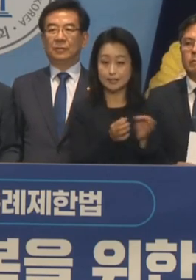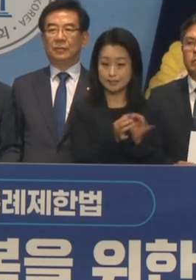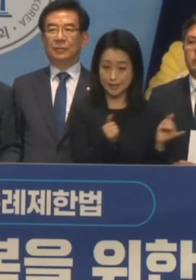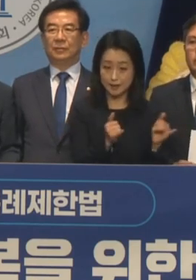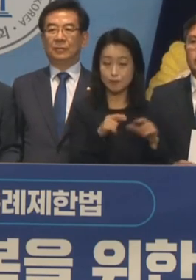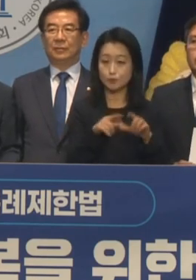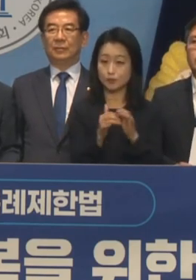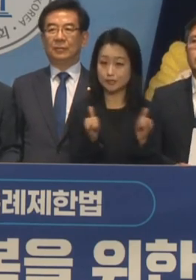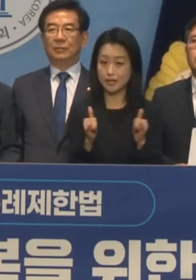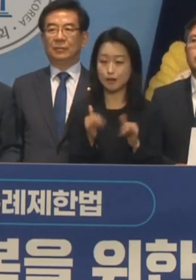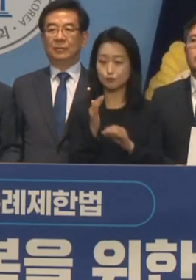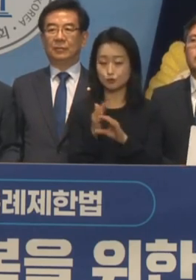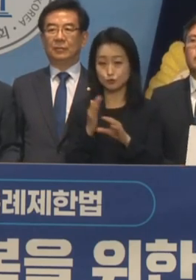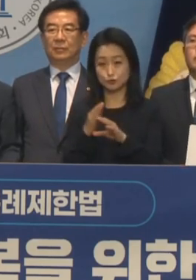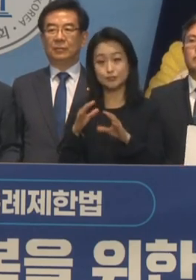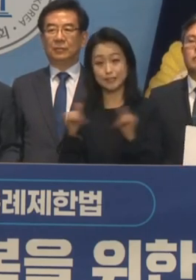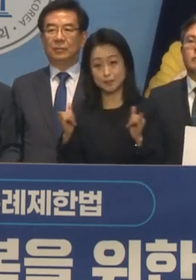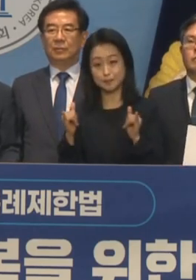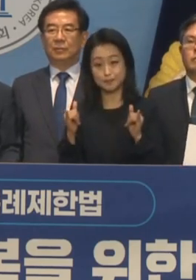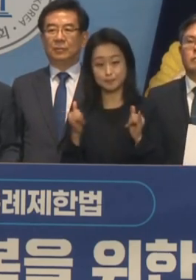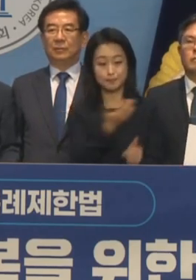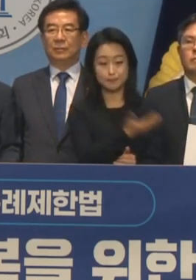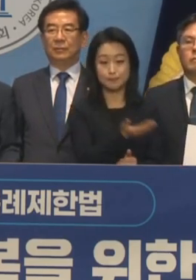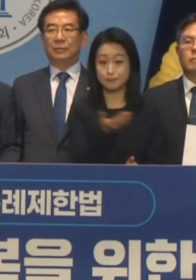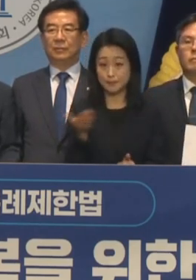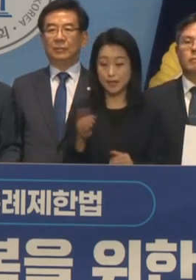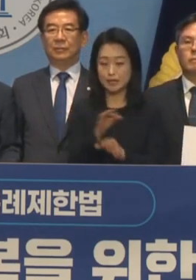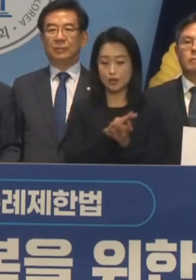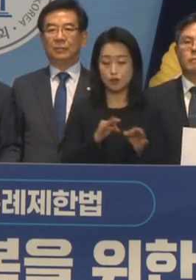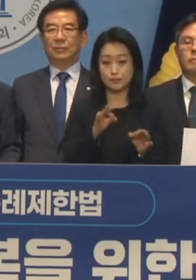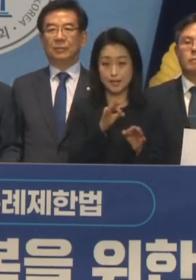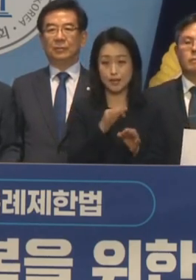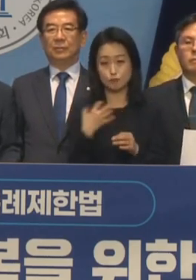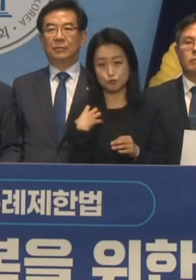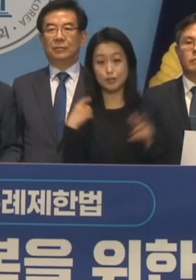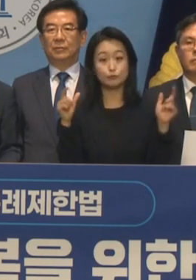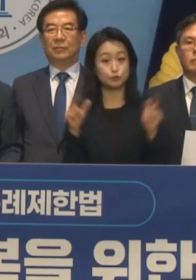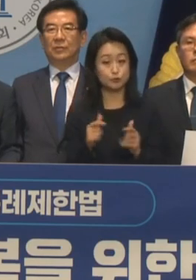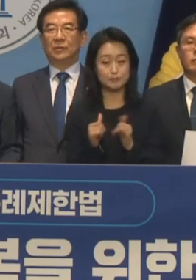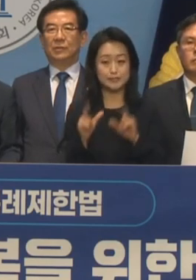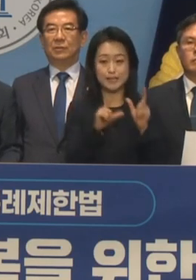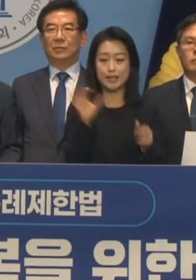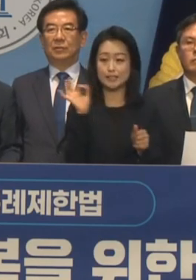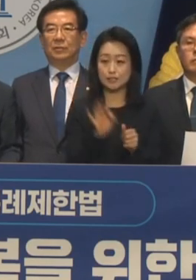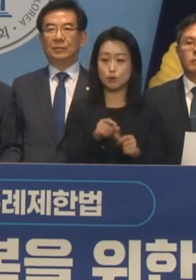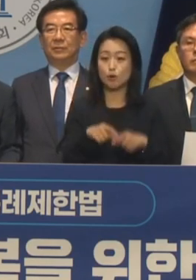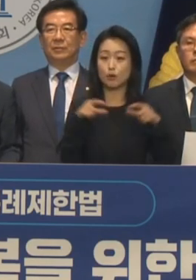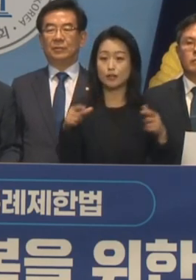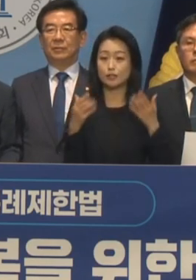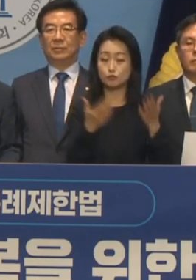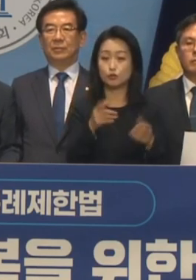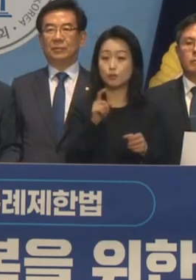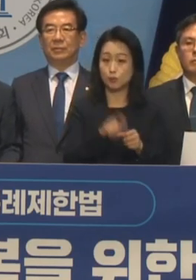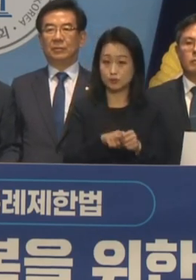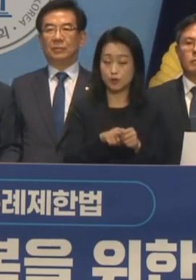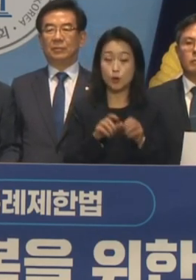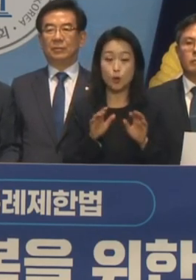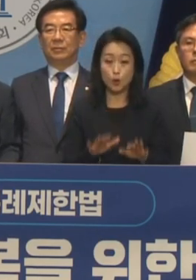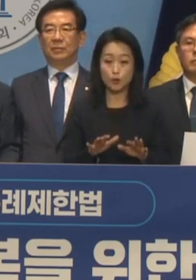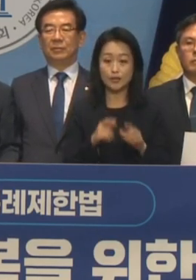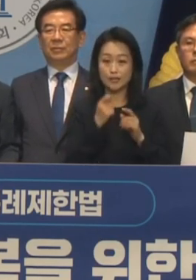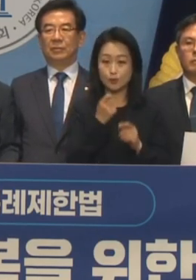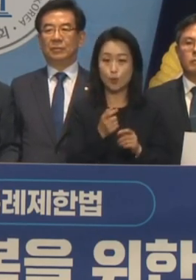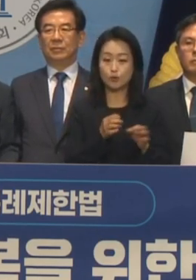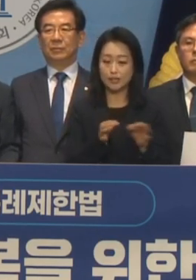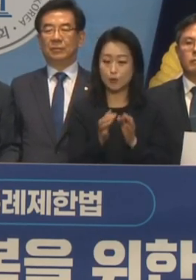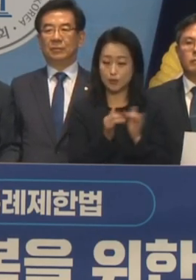서민, 중산층의 경제적 부담을 완화하고 민생 지원을 확대하는 방안을 마련해